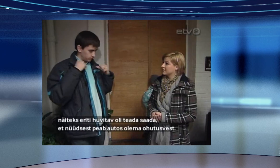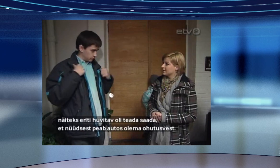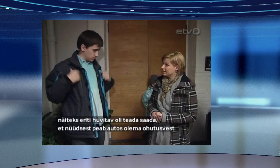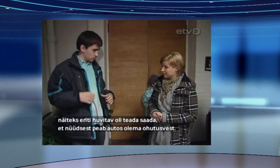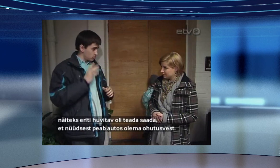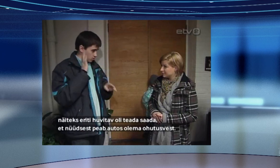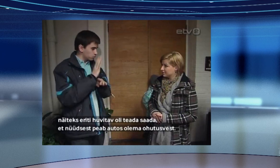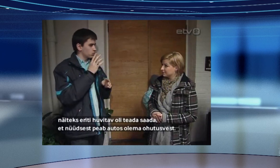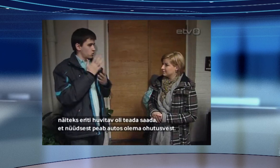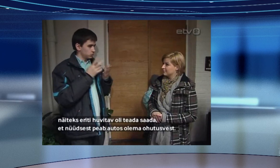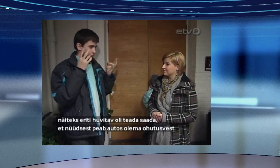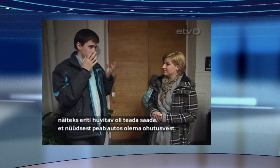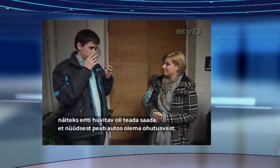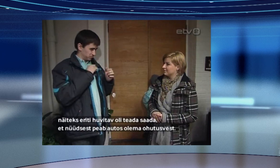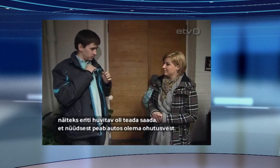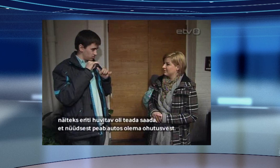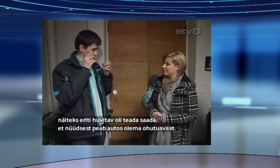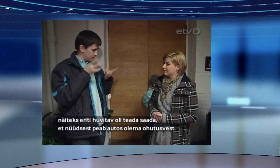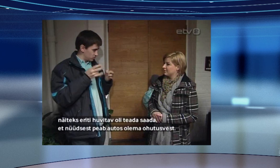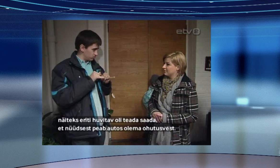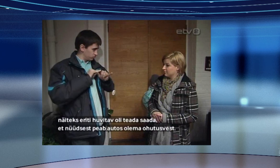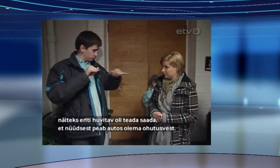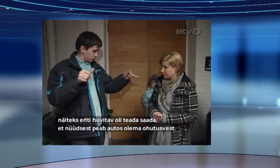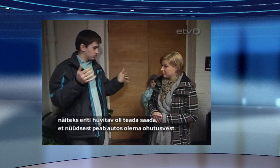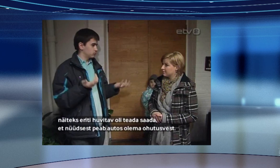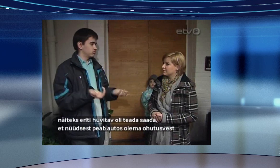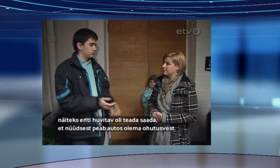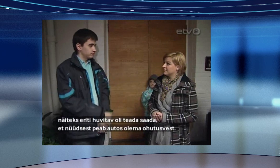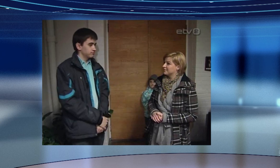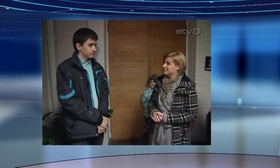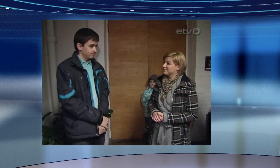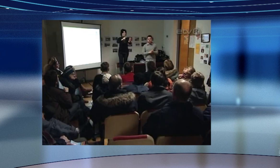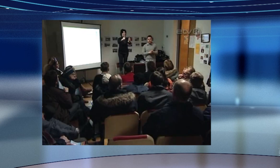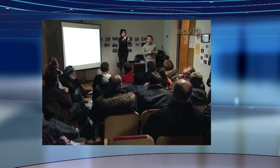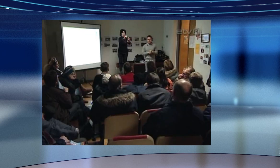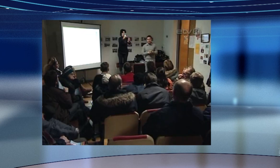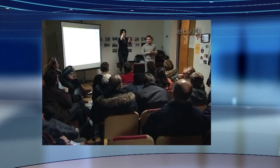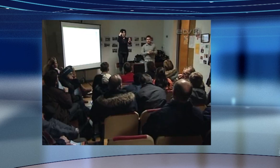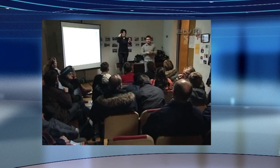22-22. 2 sekundit. tänu sellele.